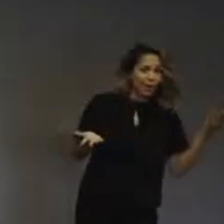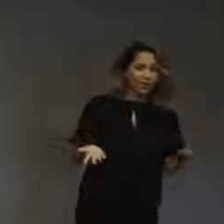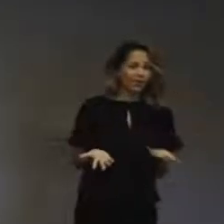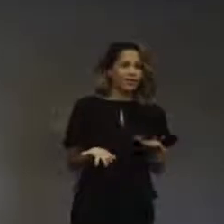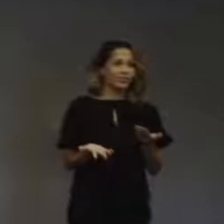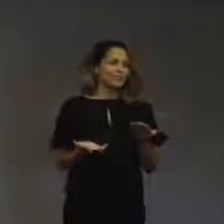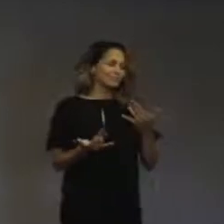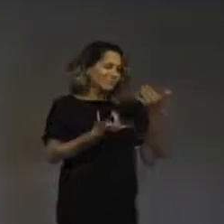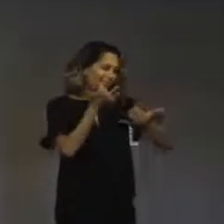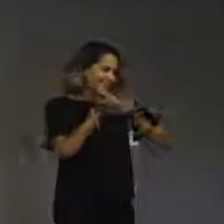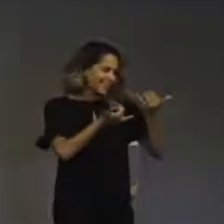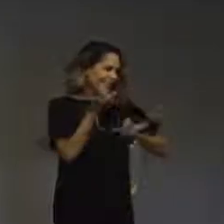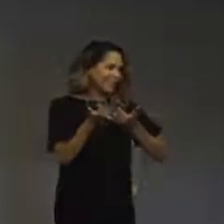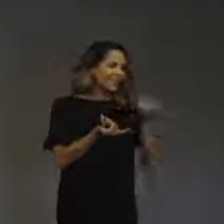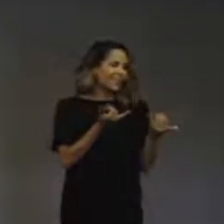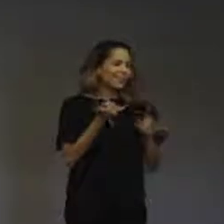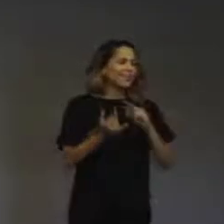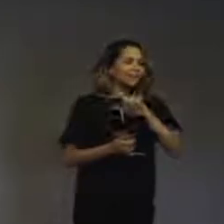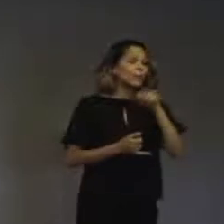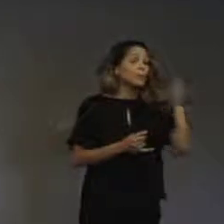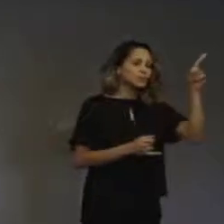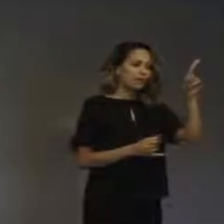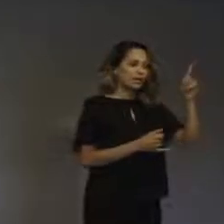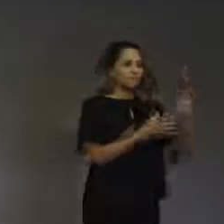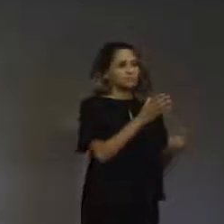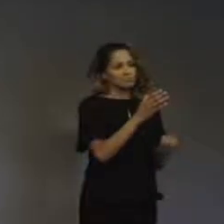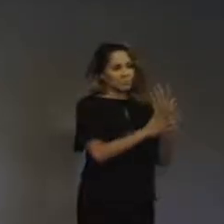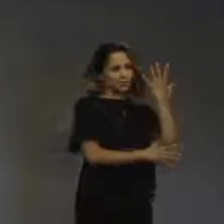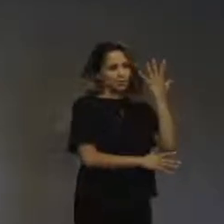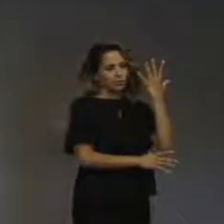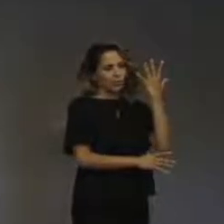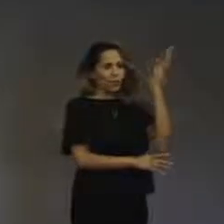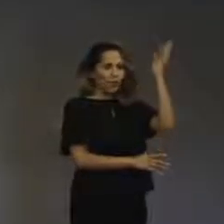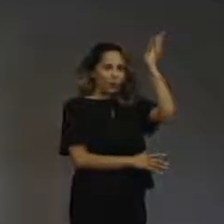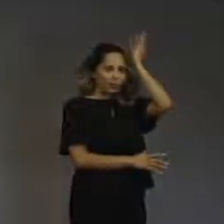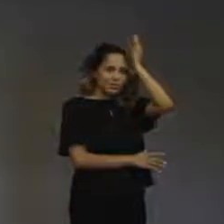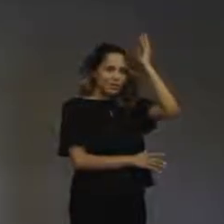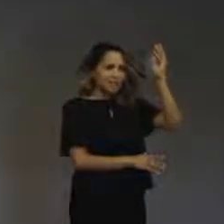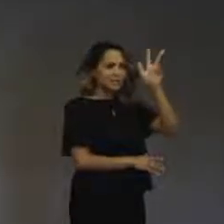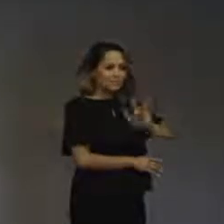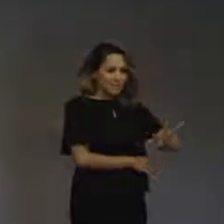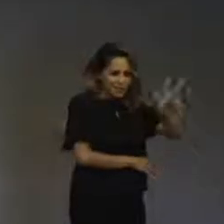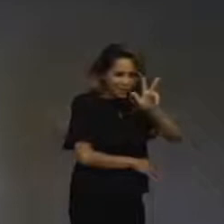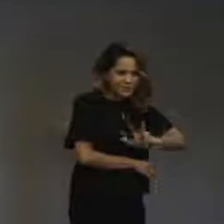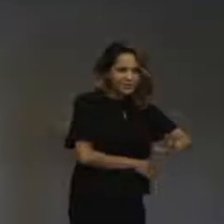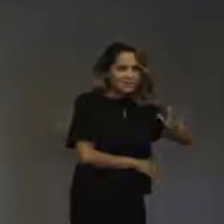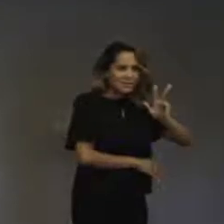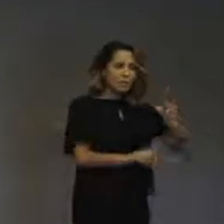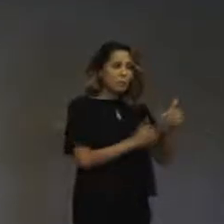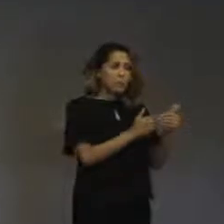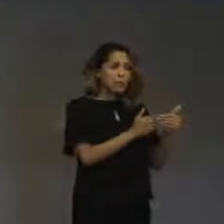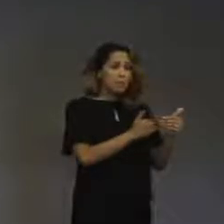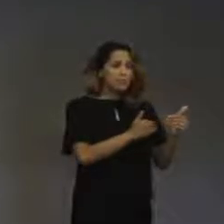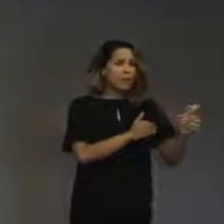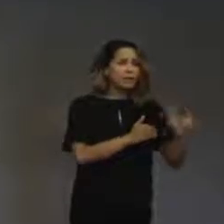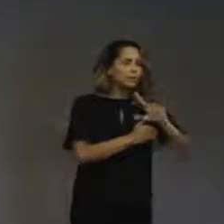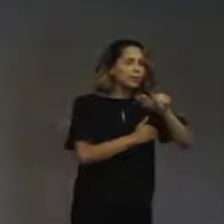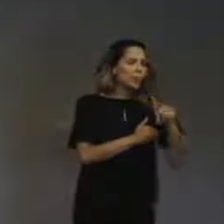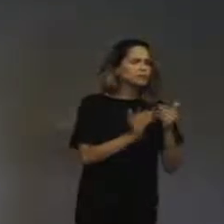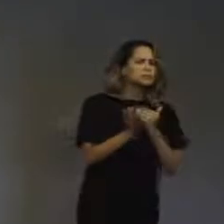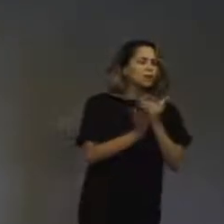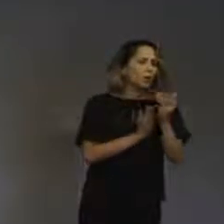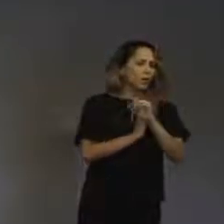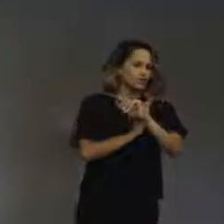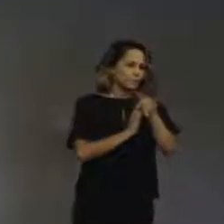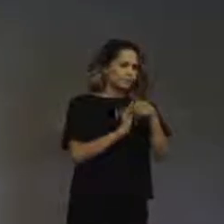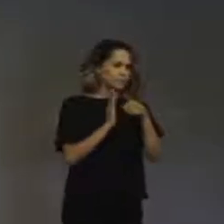então, Danilo, uma vez inaugurado o Sesc Belenzinho, passando as 2 semanas ali de burburinho de sempre, vamos fazer uma pesquisa, um levantamento,